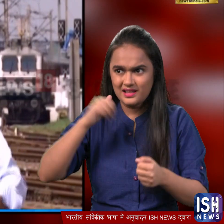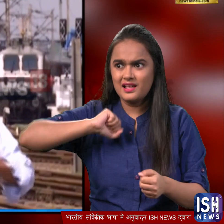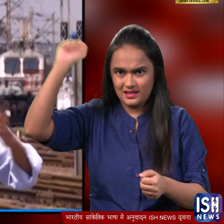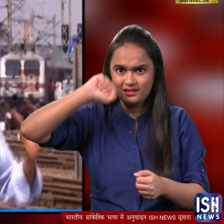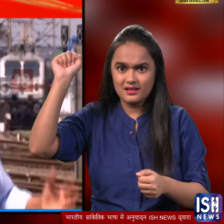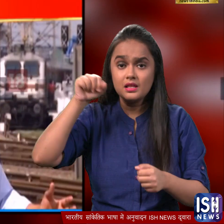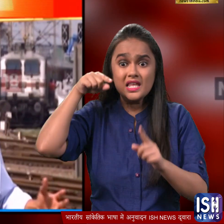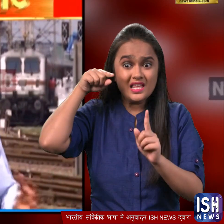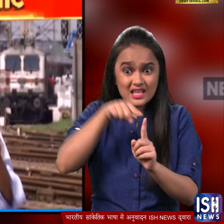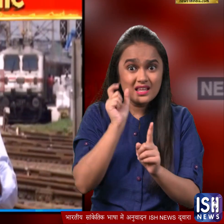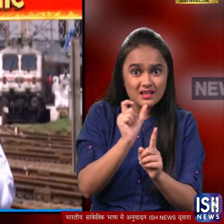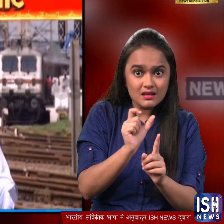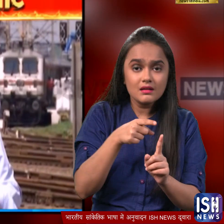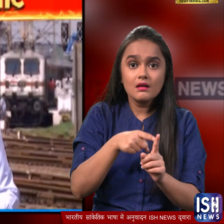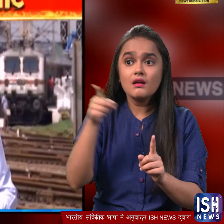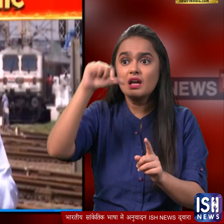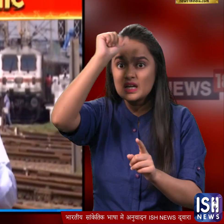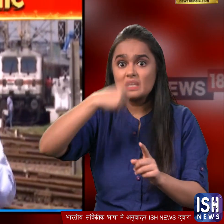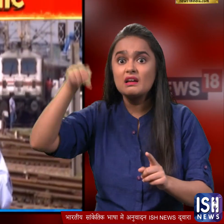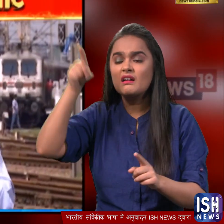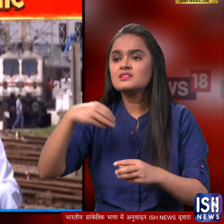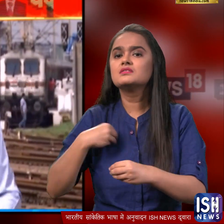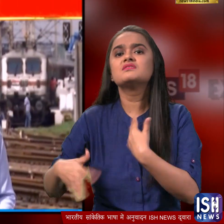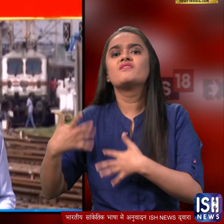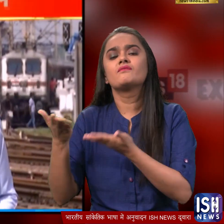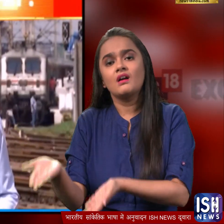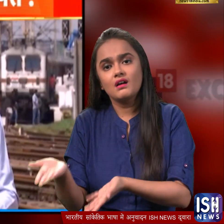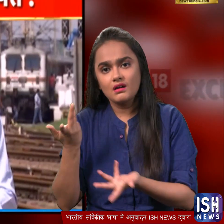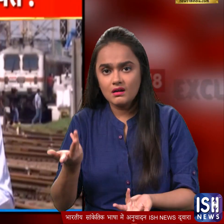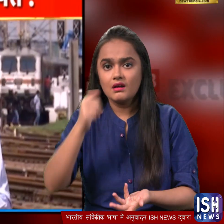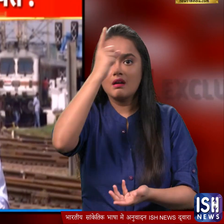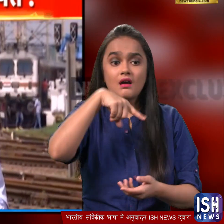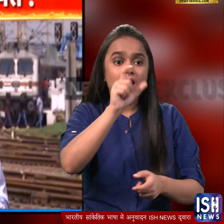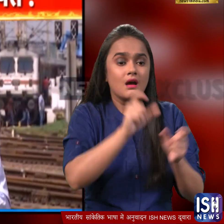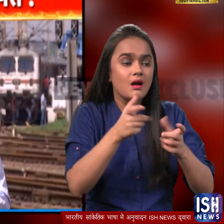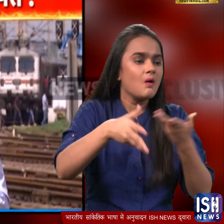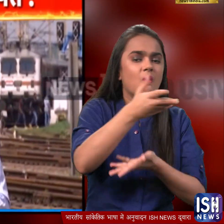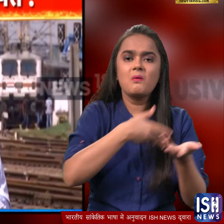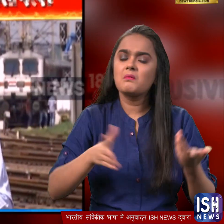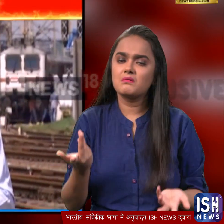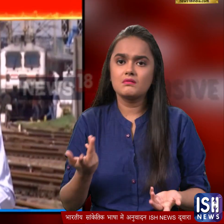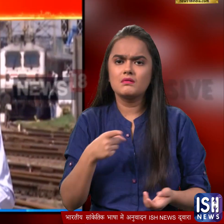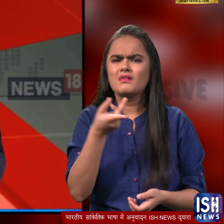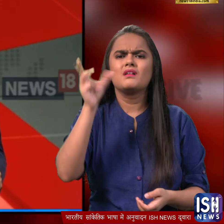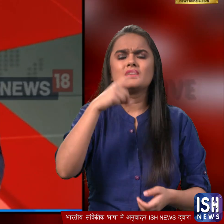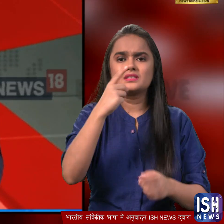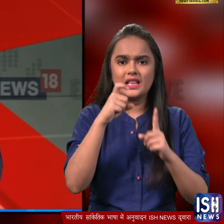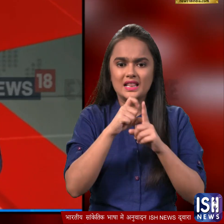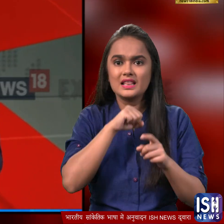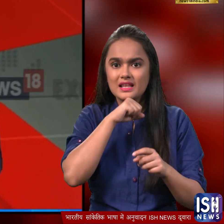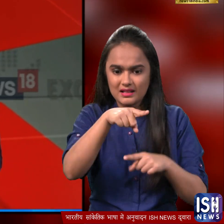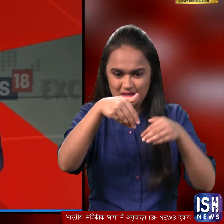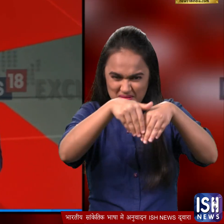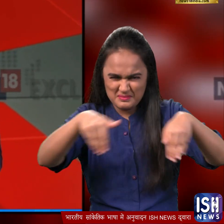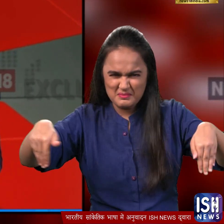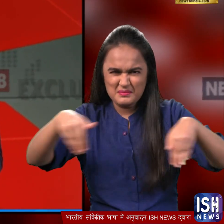किसान जो आंदोलन कर रहे हैं उसकी वजह से पिस रही है भारत की जनता और भारत की अर्थव्यवस्था। सौभाग्य की बात है